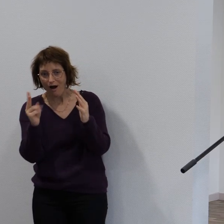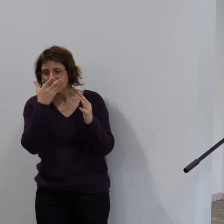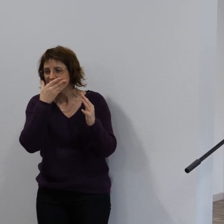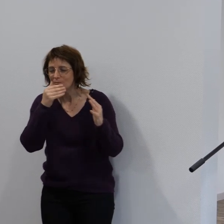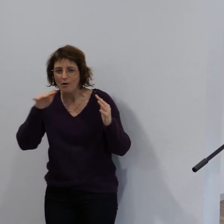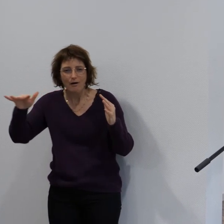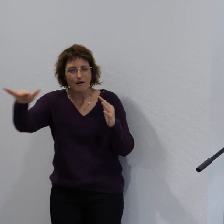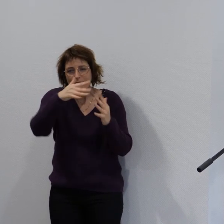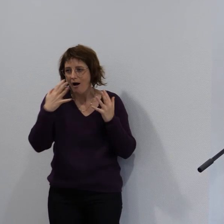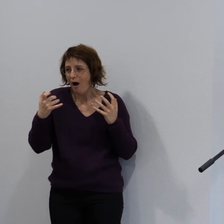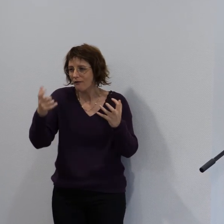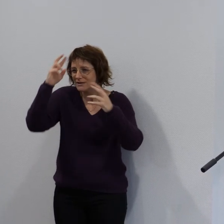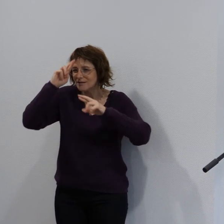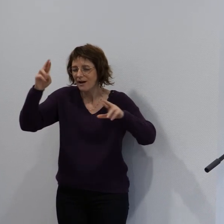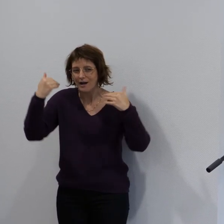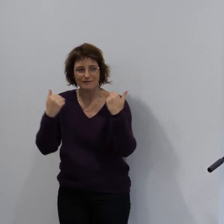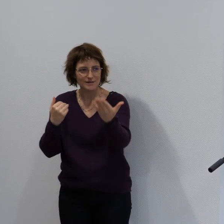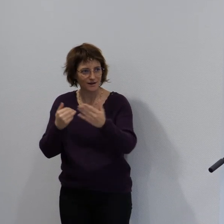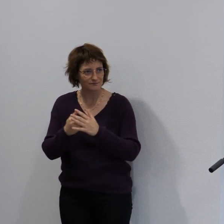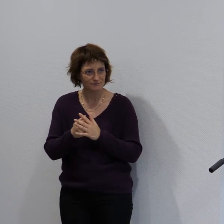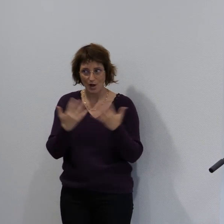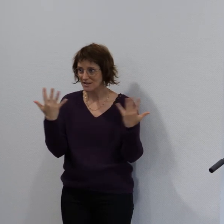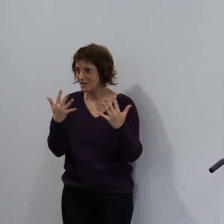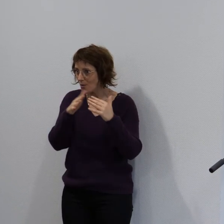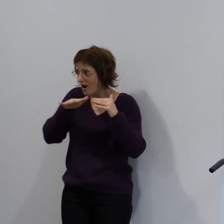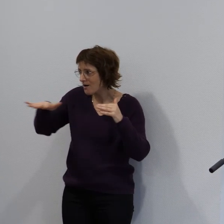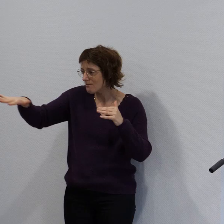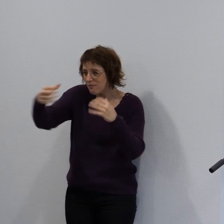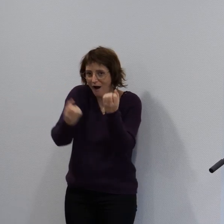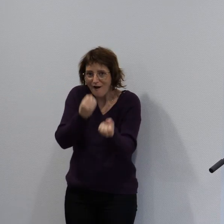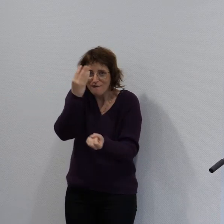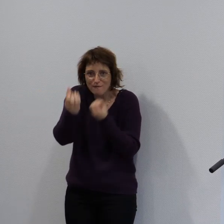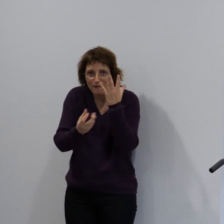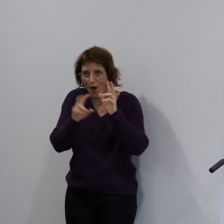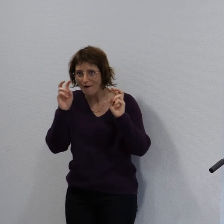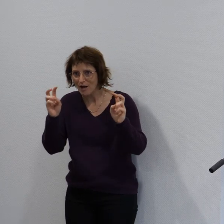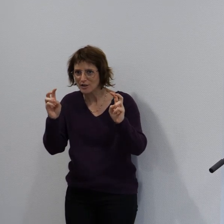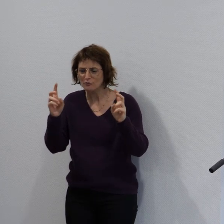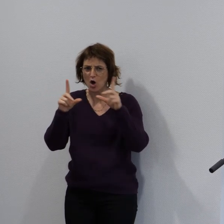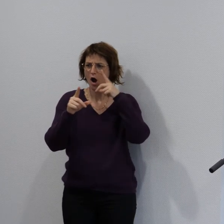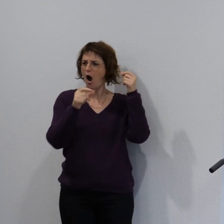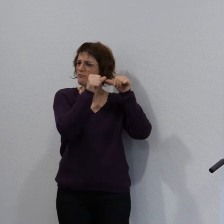si longtemps désiré. Une étendue de fleurs et de verdure, loin des hommes, du